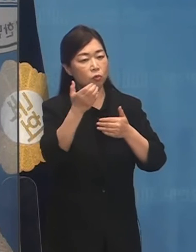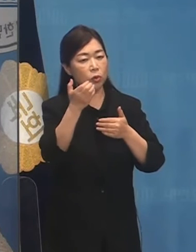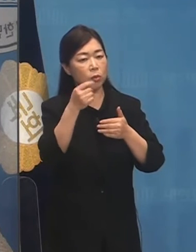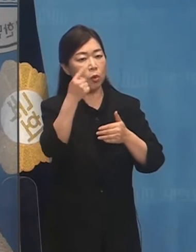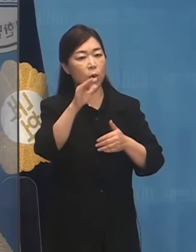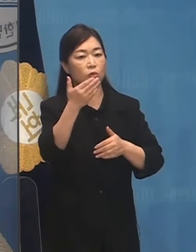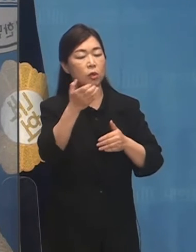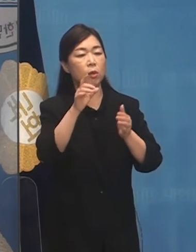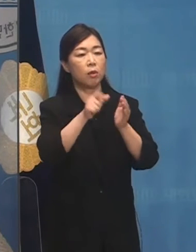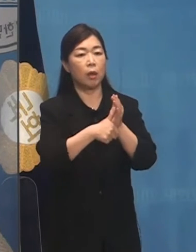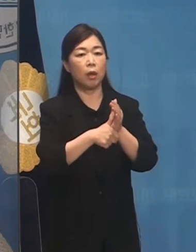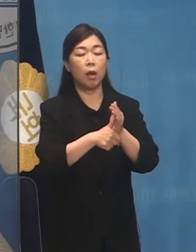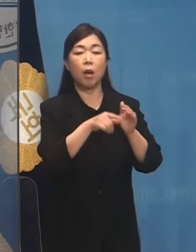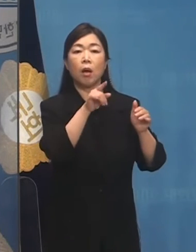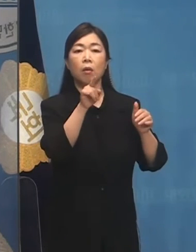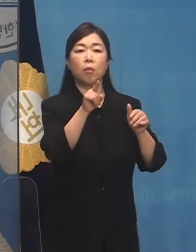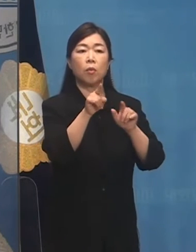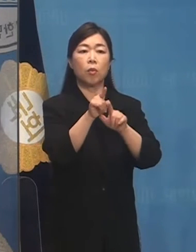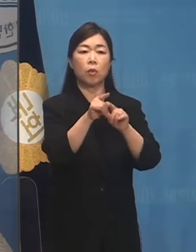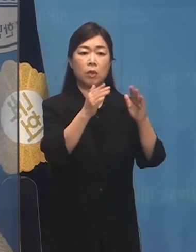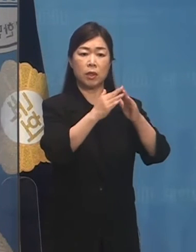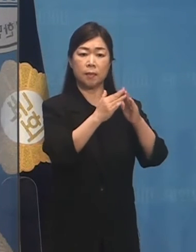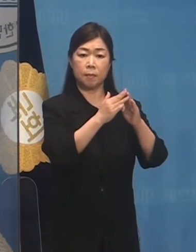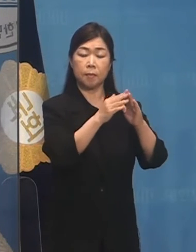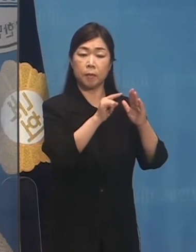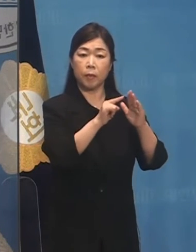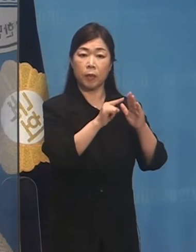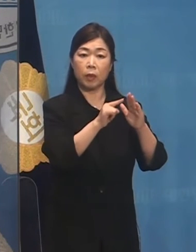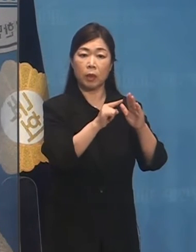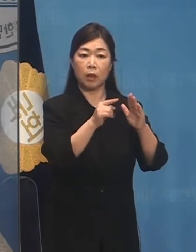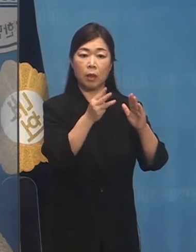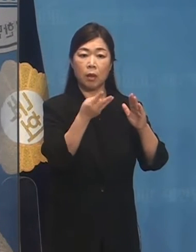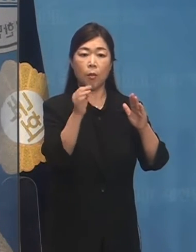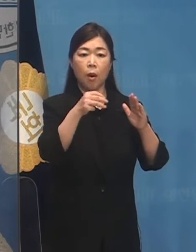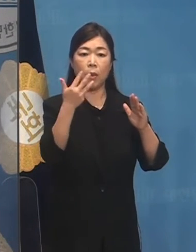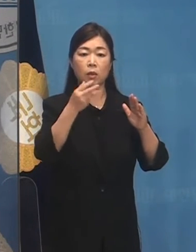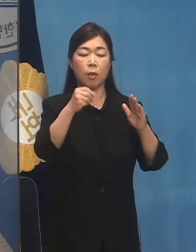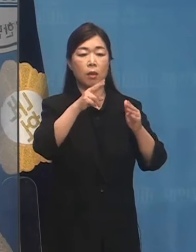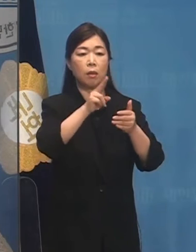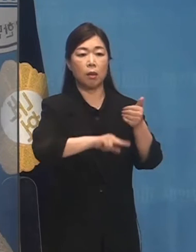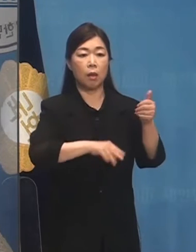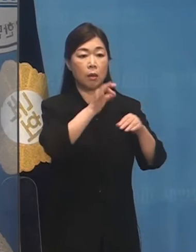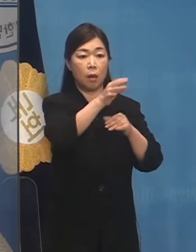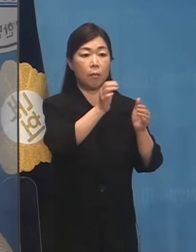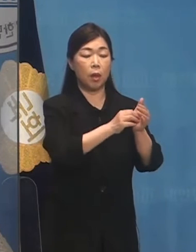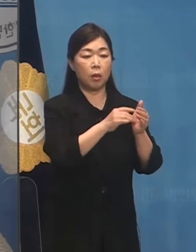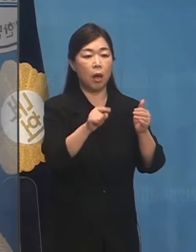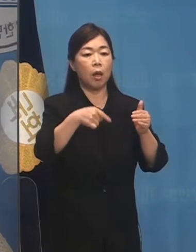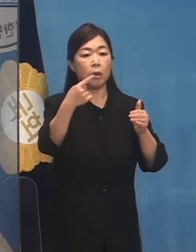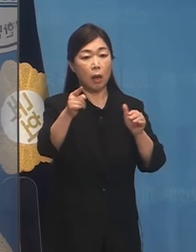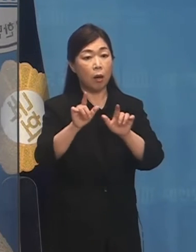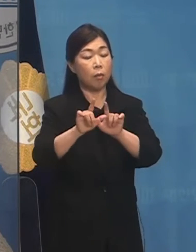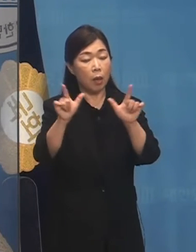AT&T 및 엑슨모빌 여기에 그 3억 8천에 산 걸 그 다음에 3억에